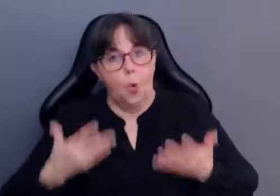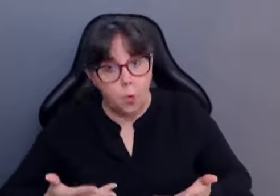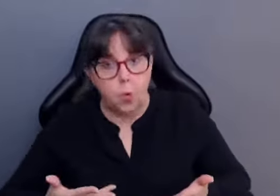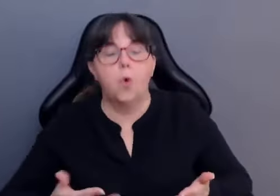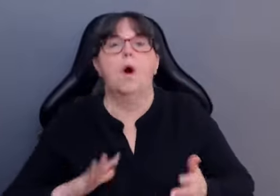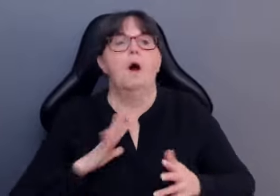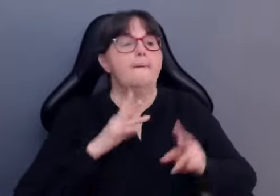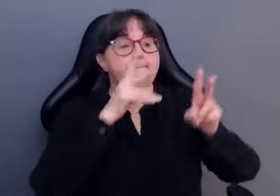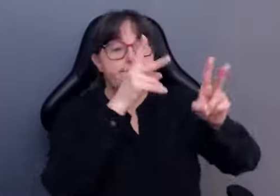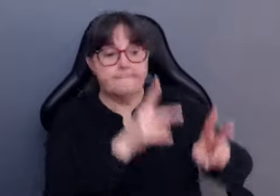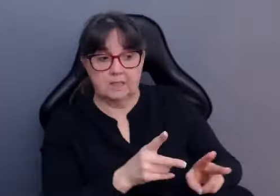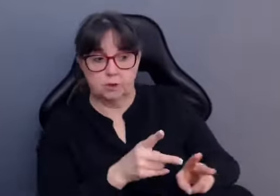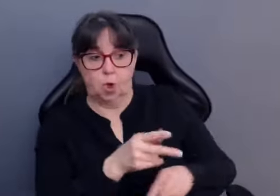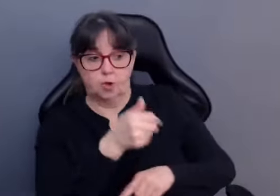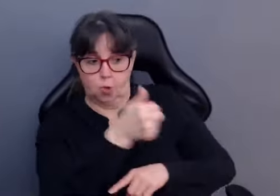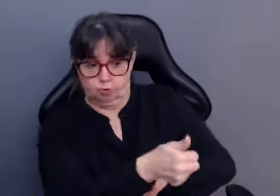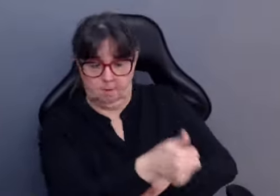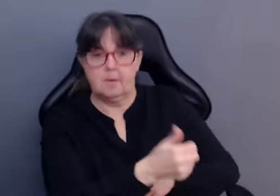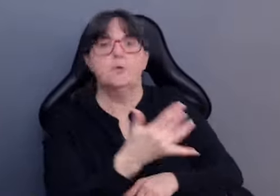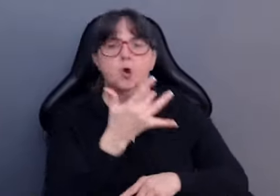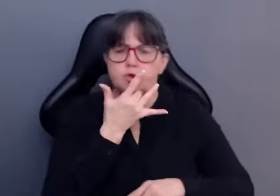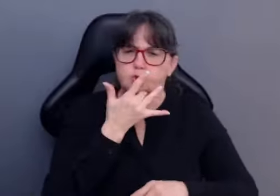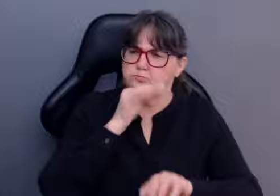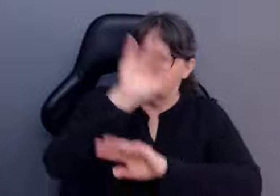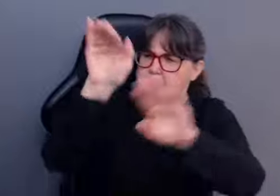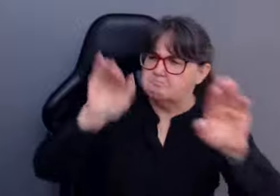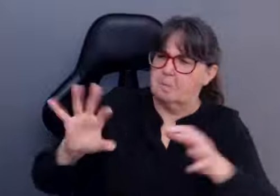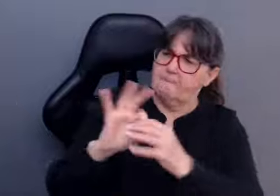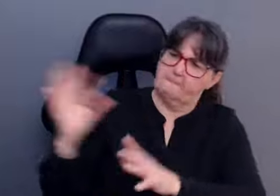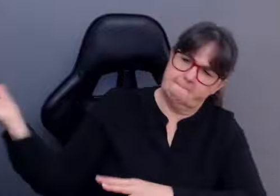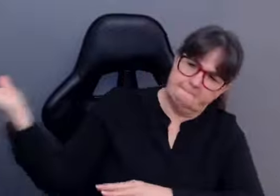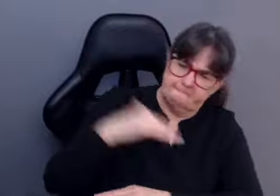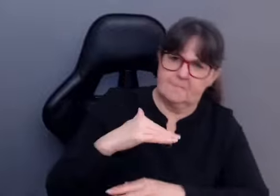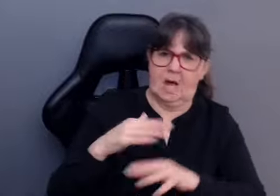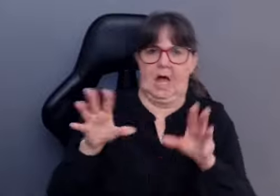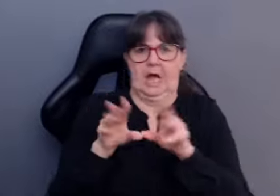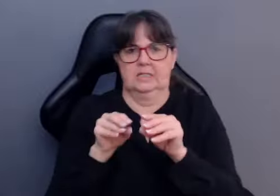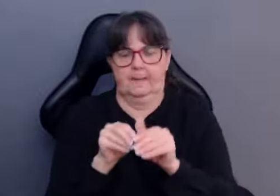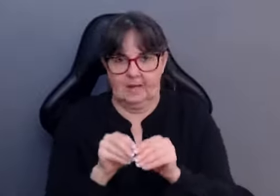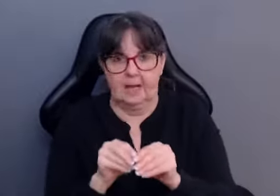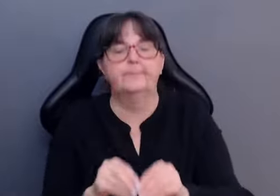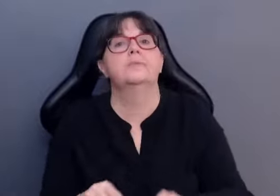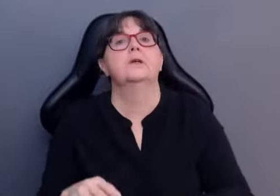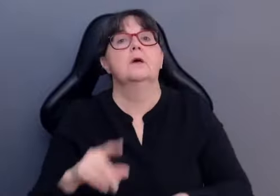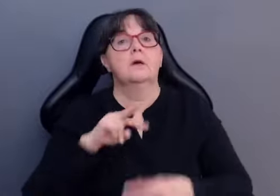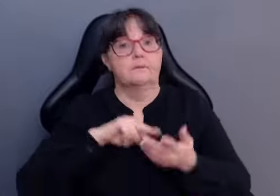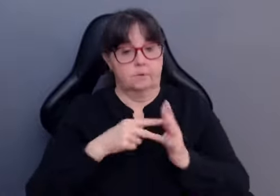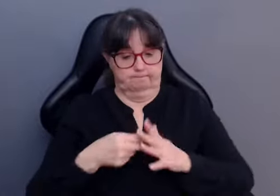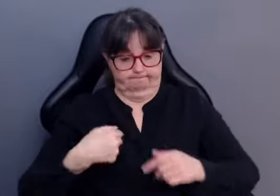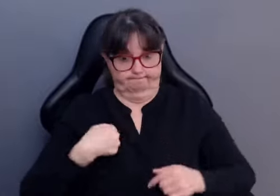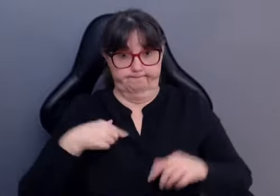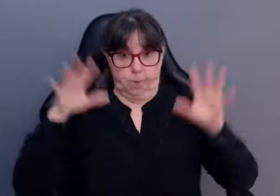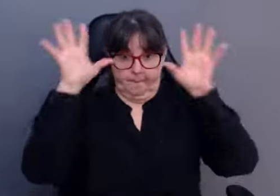les personnes qui convoquent ces assemblées. Il appartient au président ou au